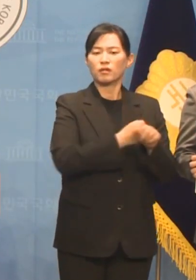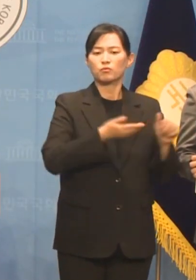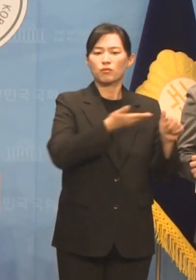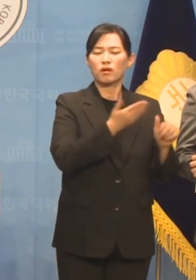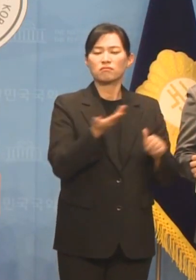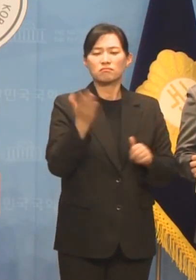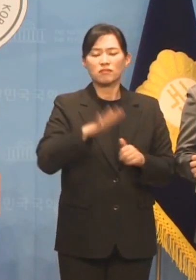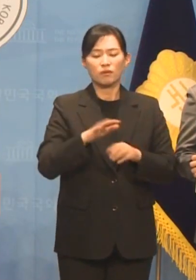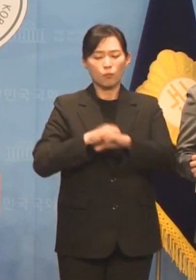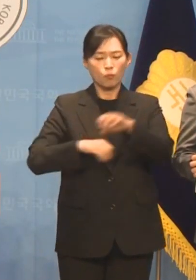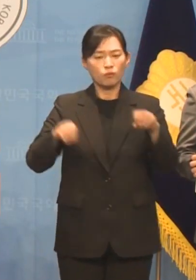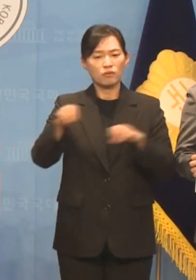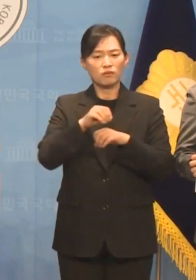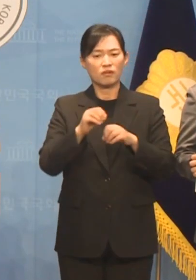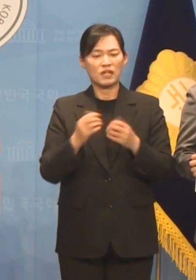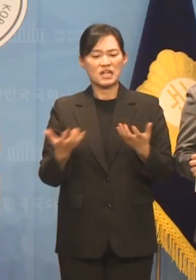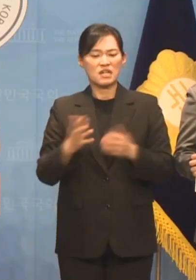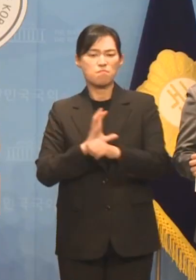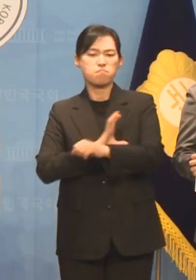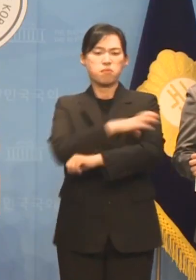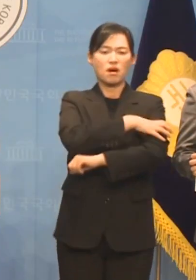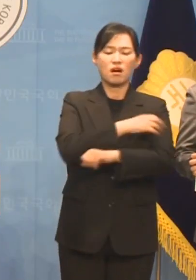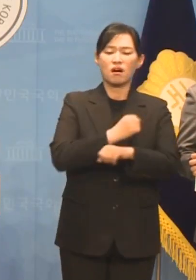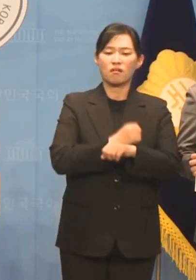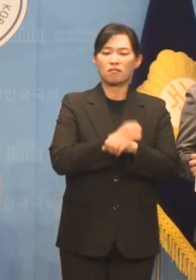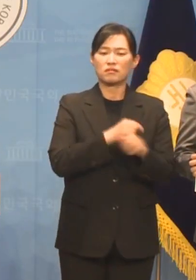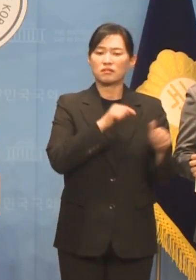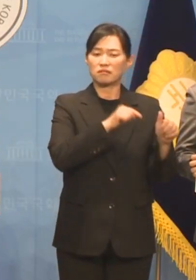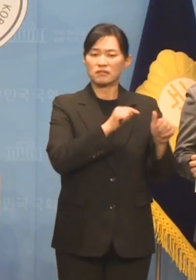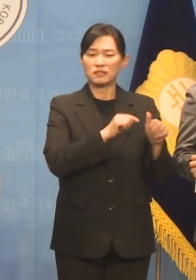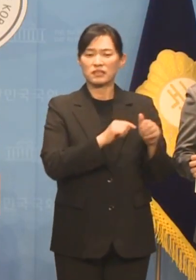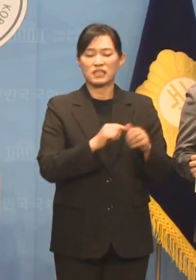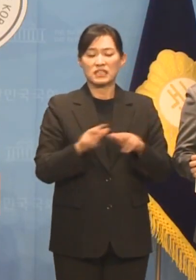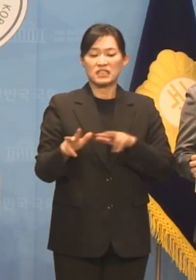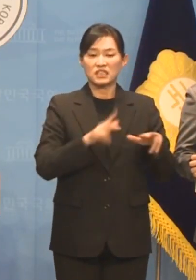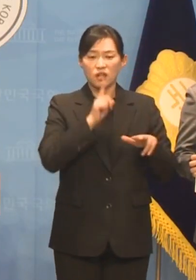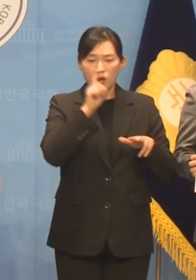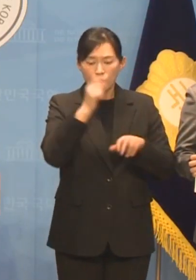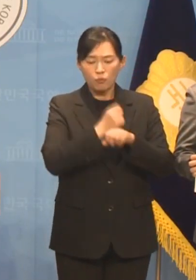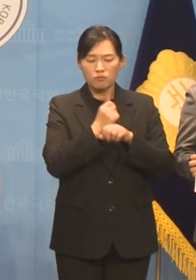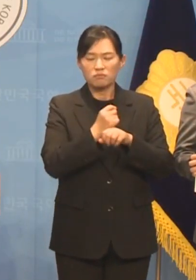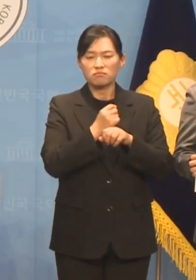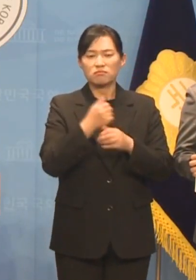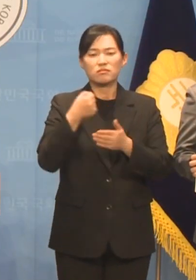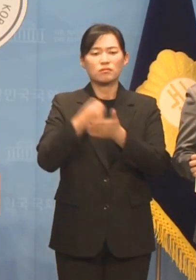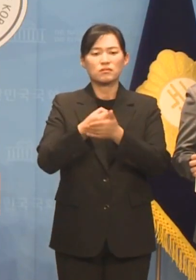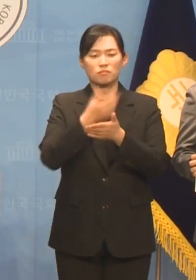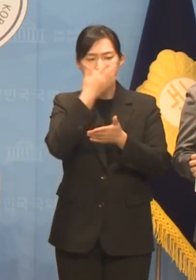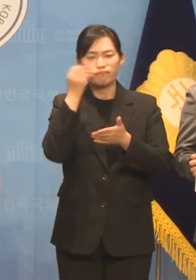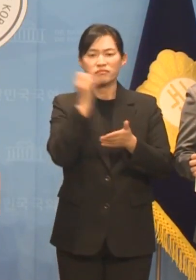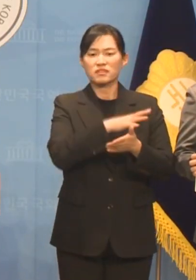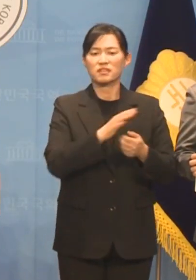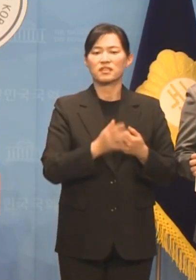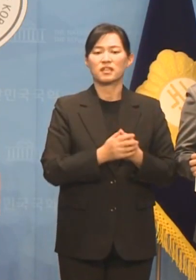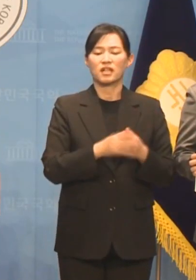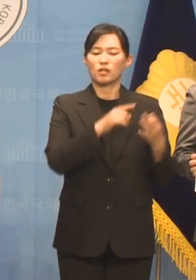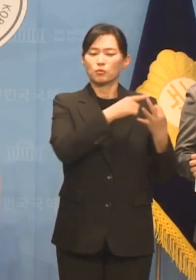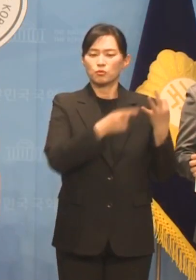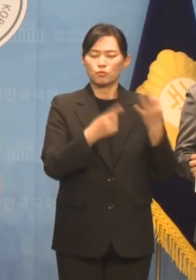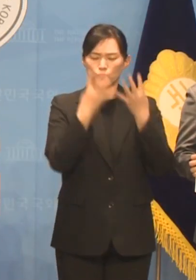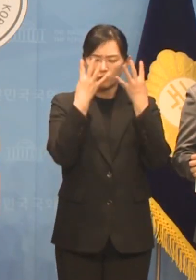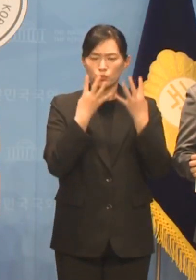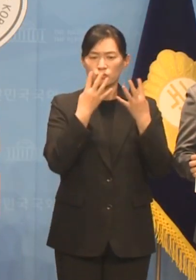검찰총장이 도리어 직권을 남용해 특수본의 즉시 항고 결정을 묵살한 것이다. 윤석열 구속 기소와